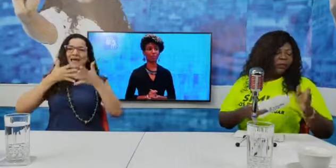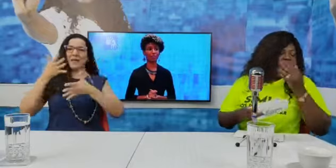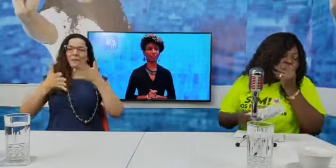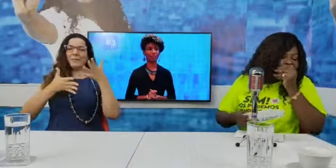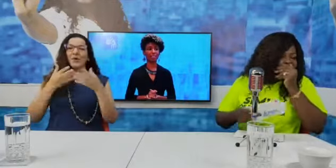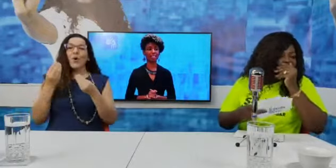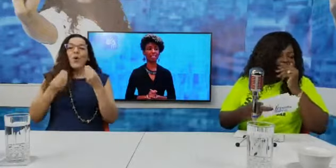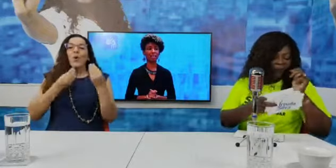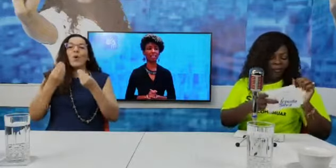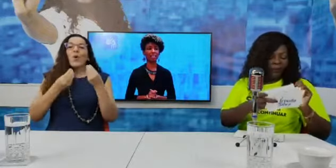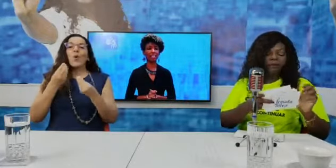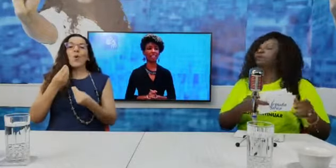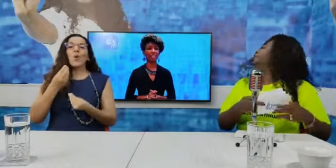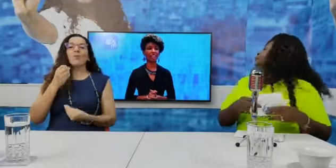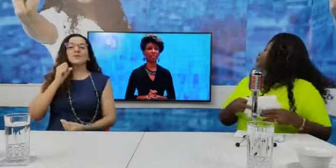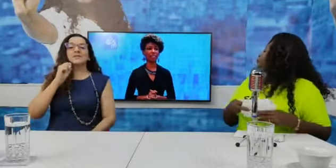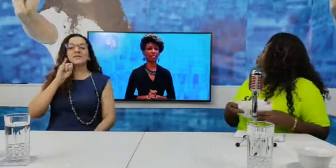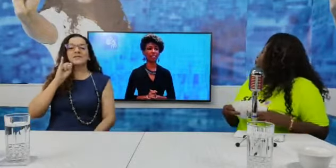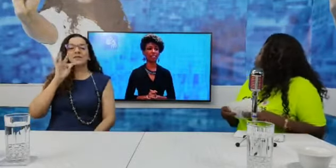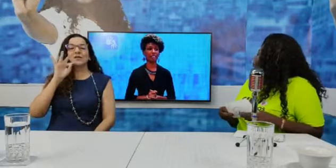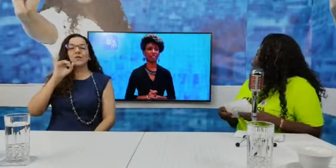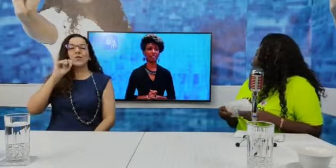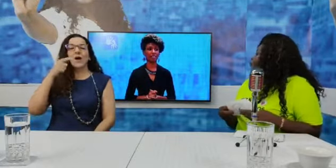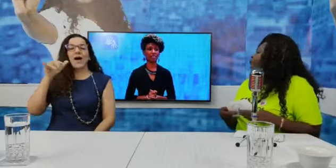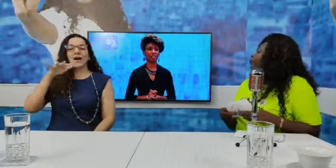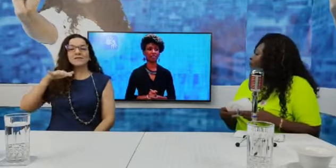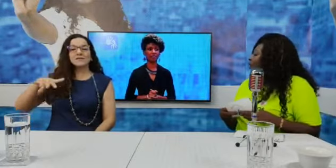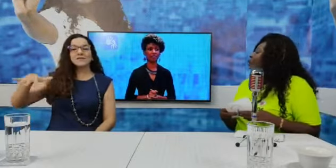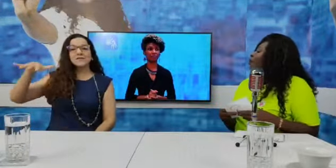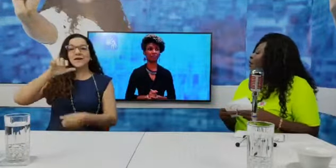família. Mas a família, ela não sabe a língua de sinais.